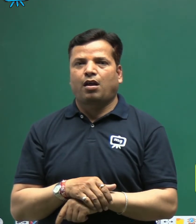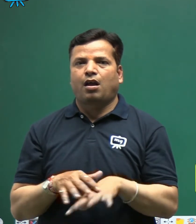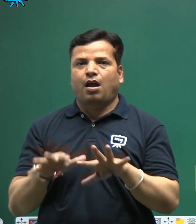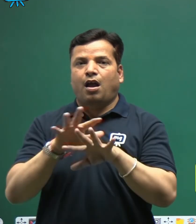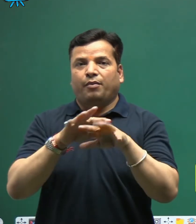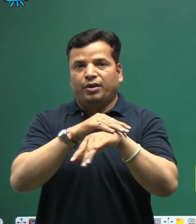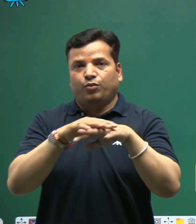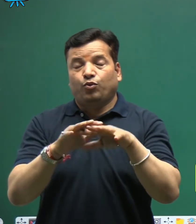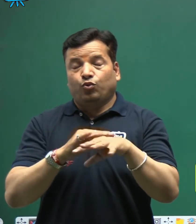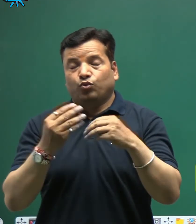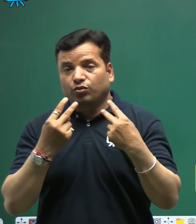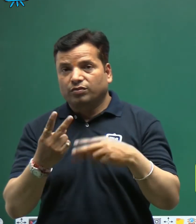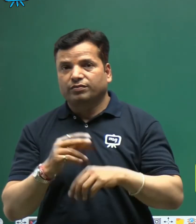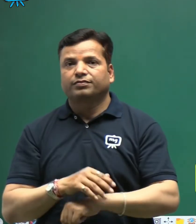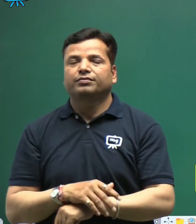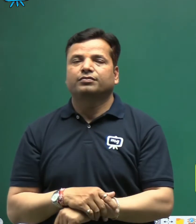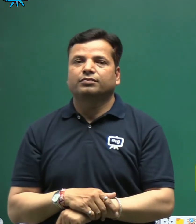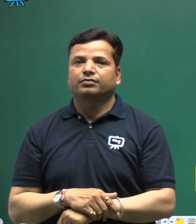अभिभूत,